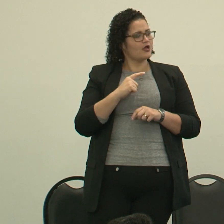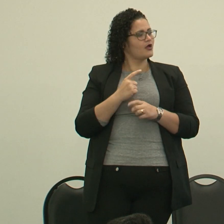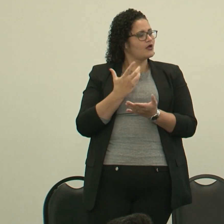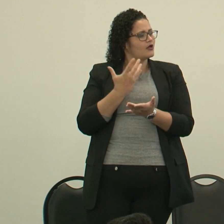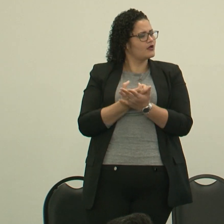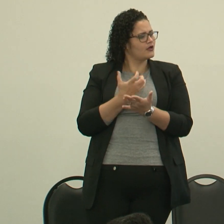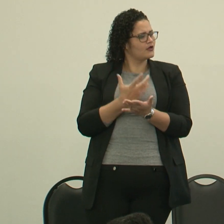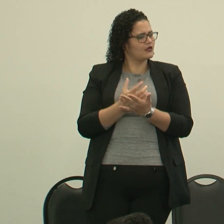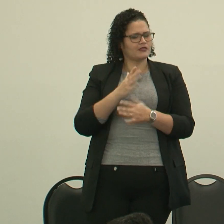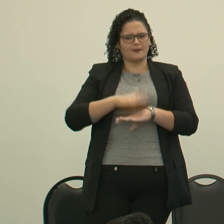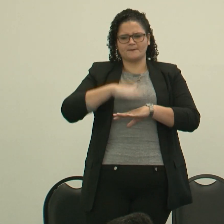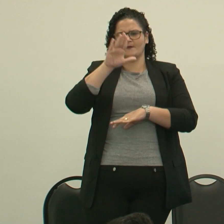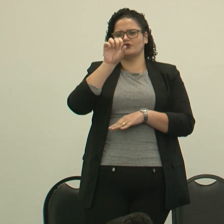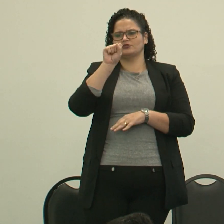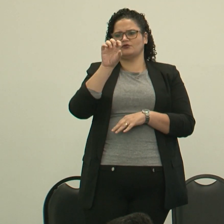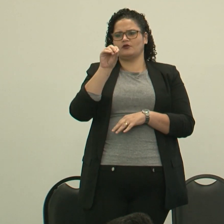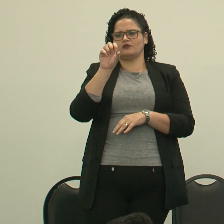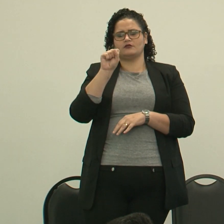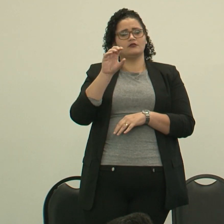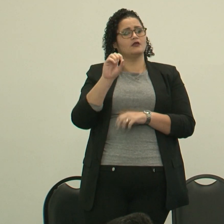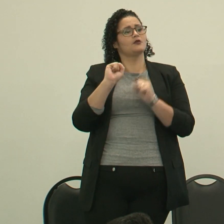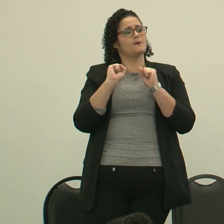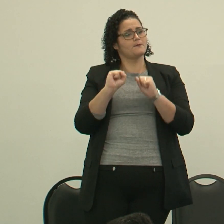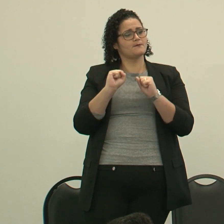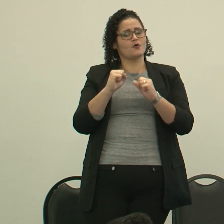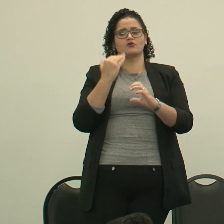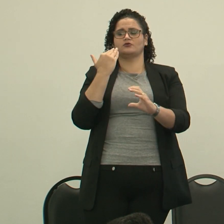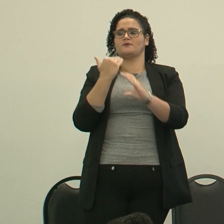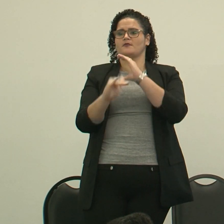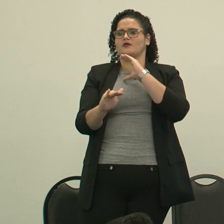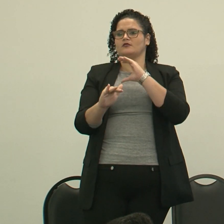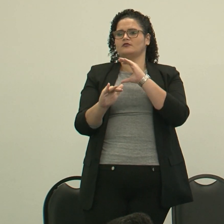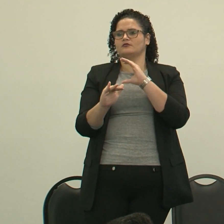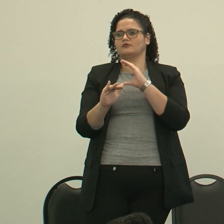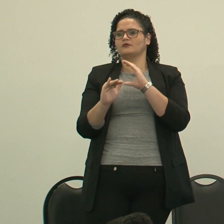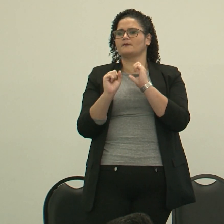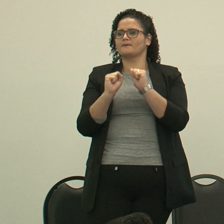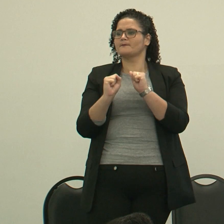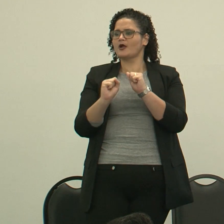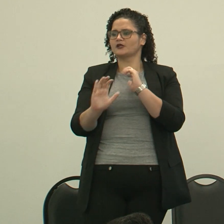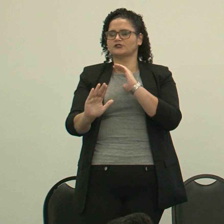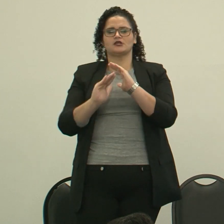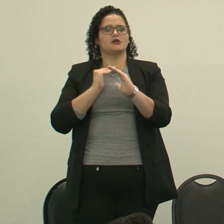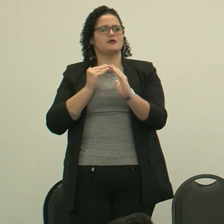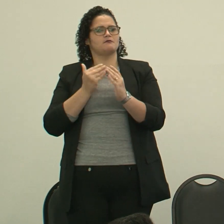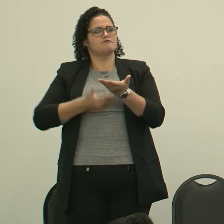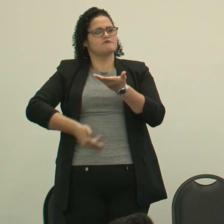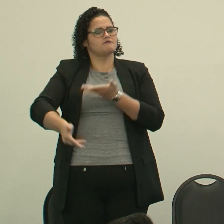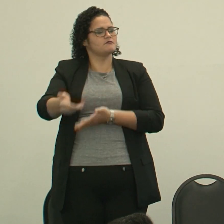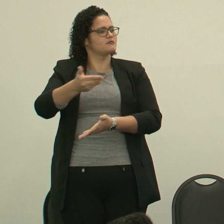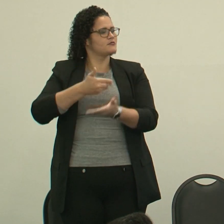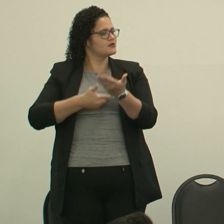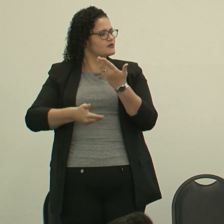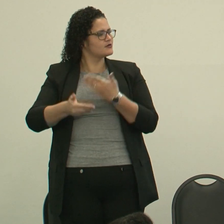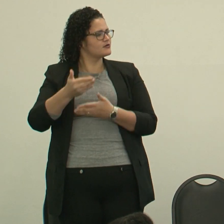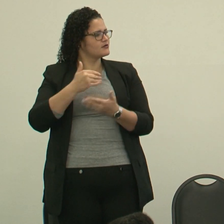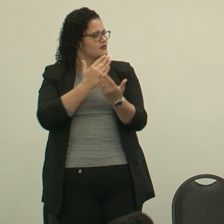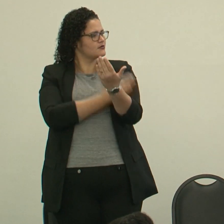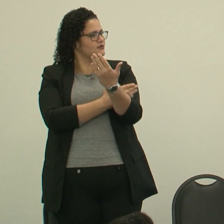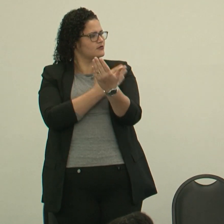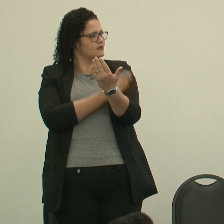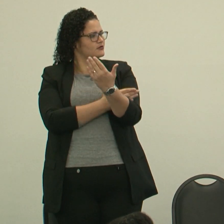que a gente tem mais de 80 tirinhas. Então, se quiser, pede para a gente por e-mail, a gente compartilha a pasta